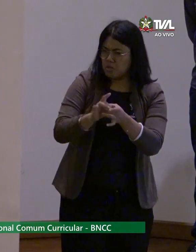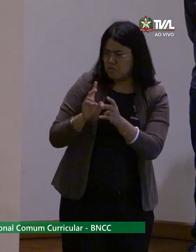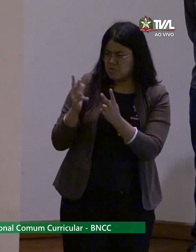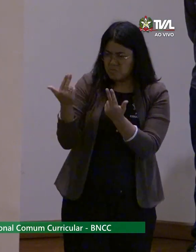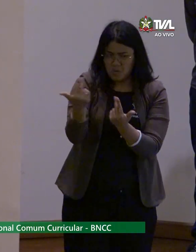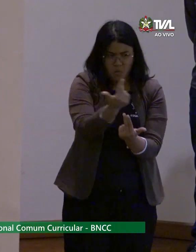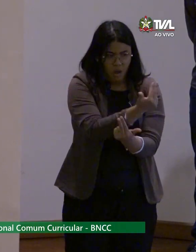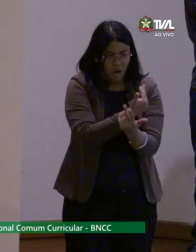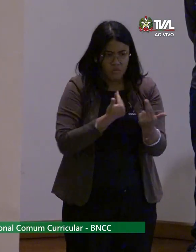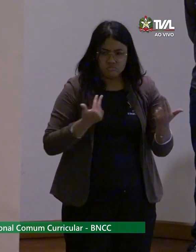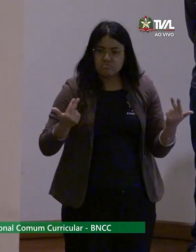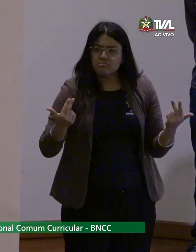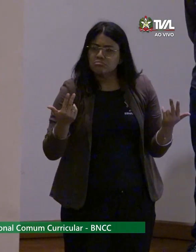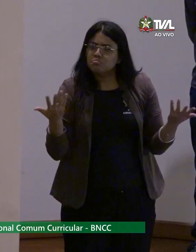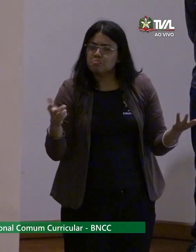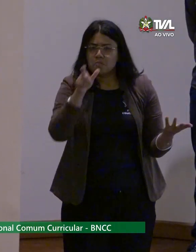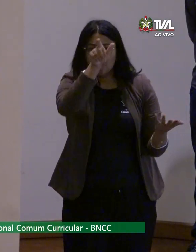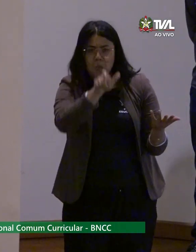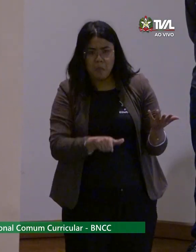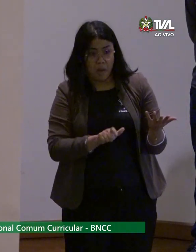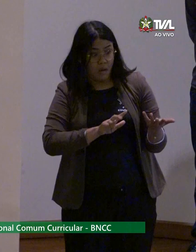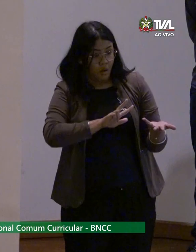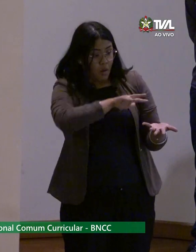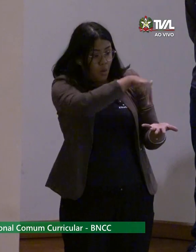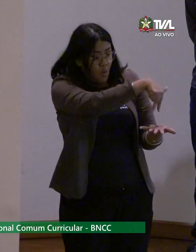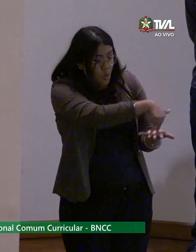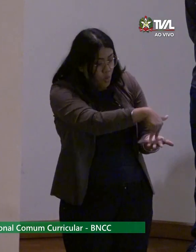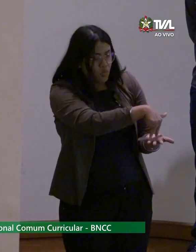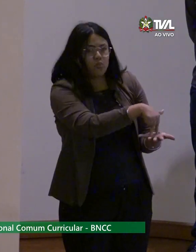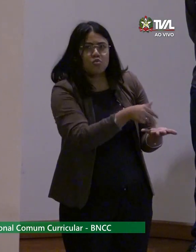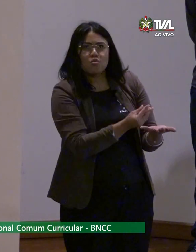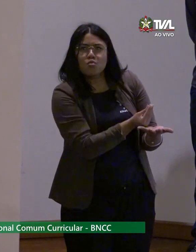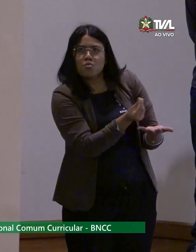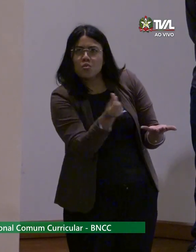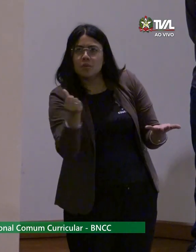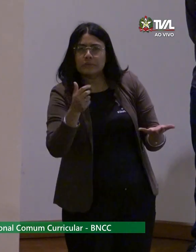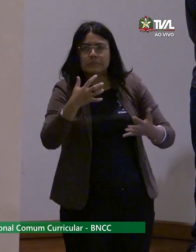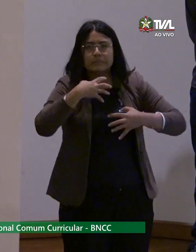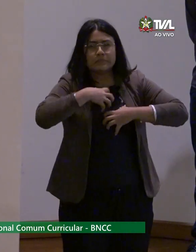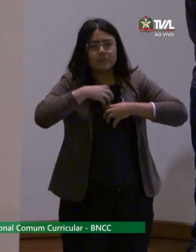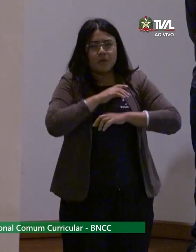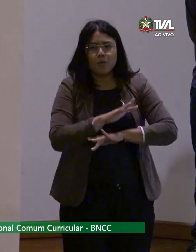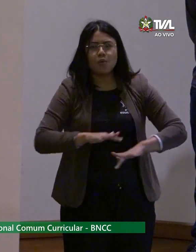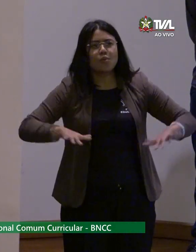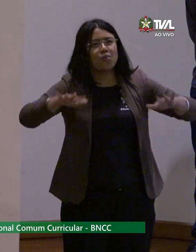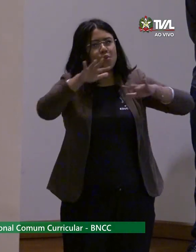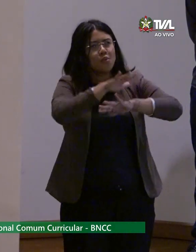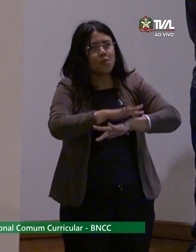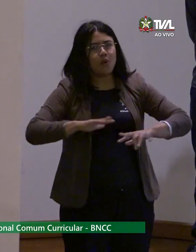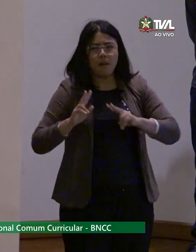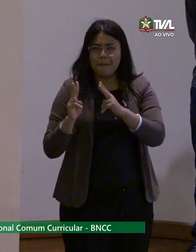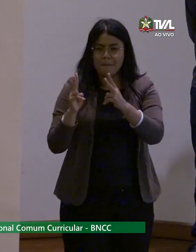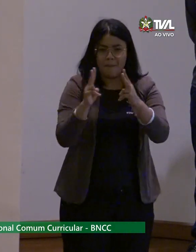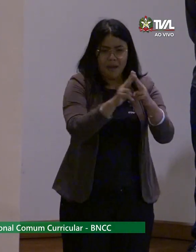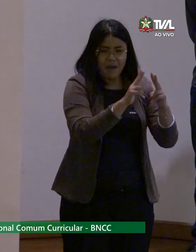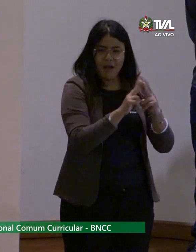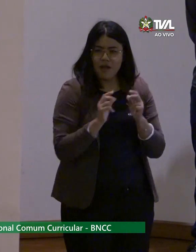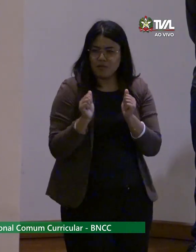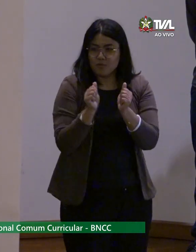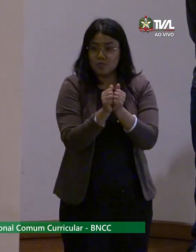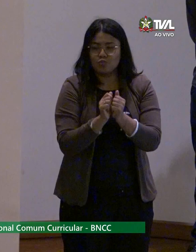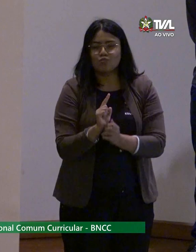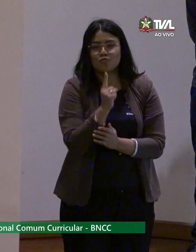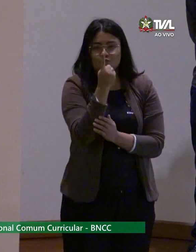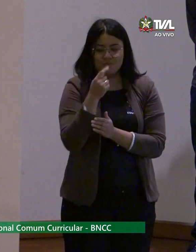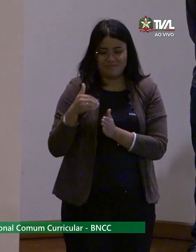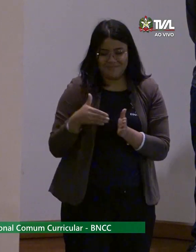iguais quem parte do chão da terra senti os mares e os seus sais Único